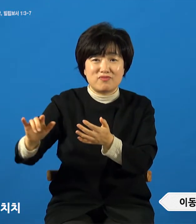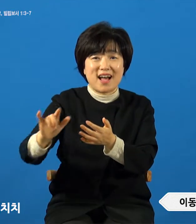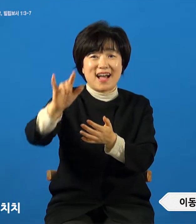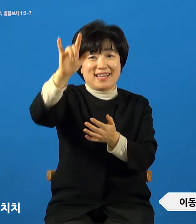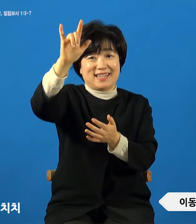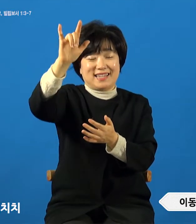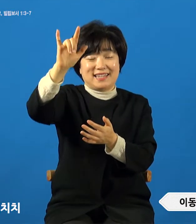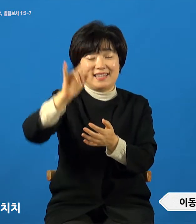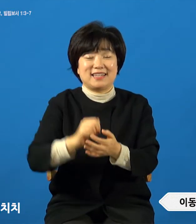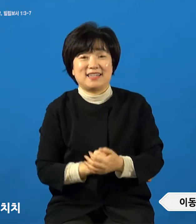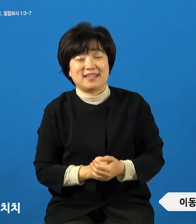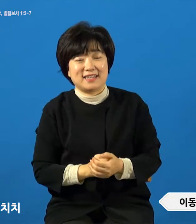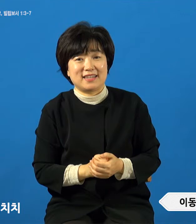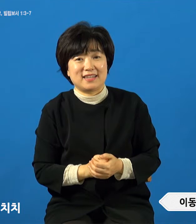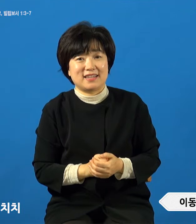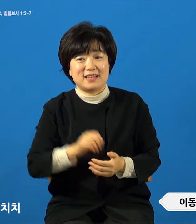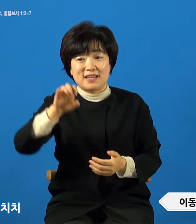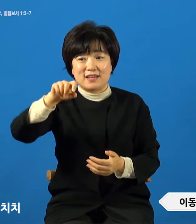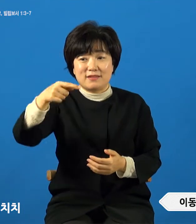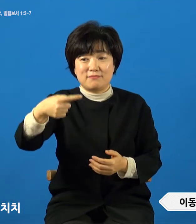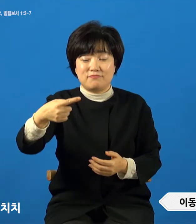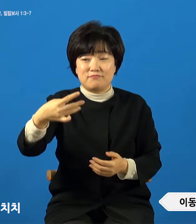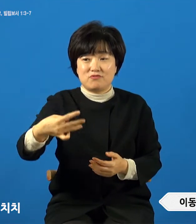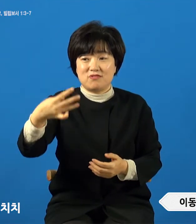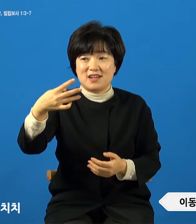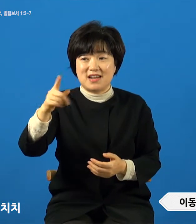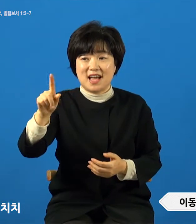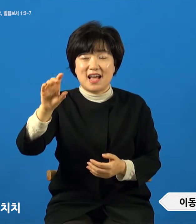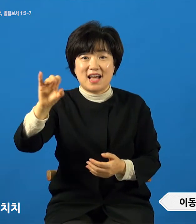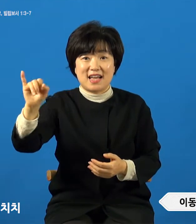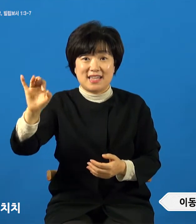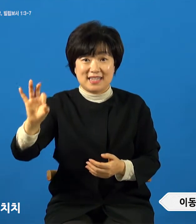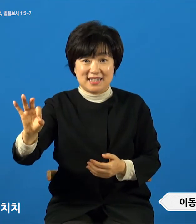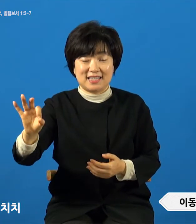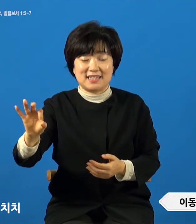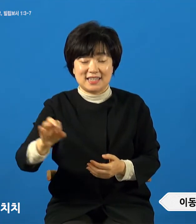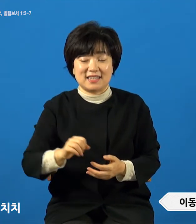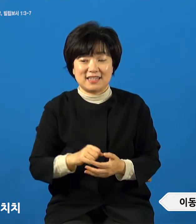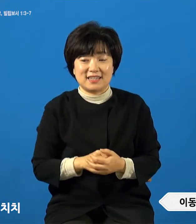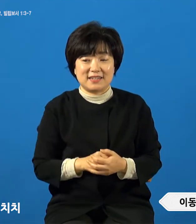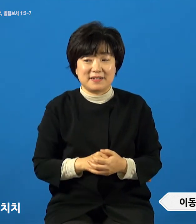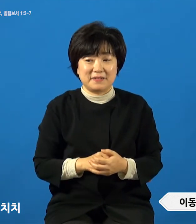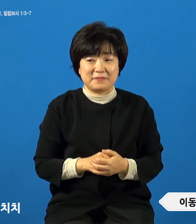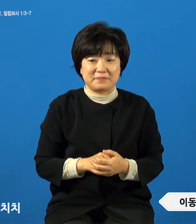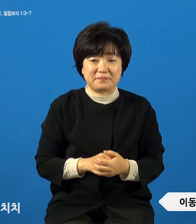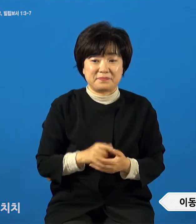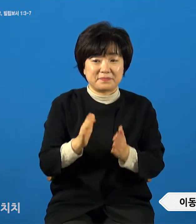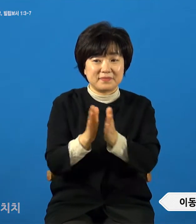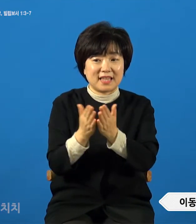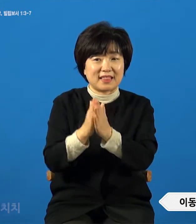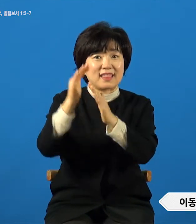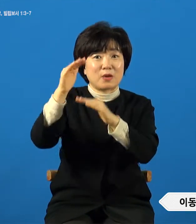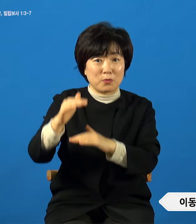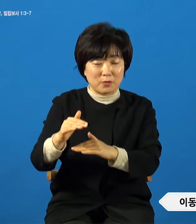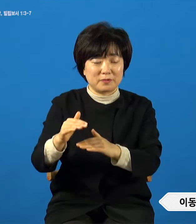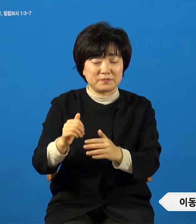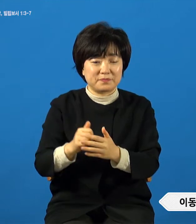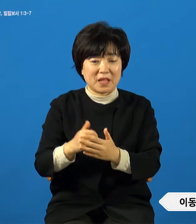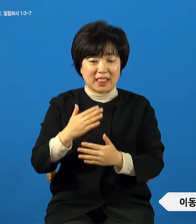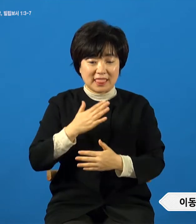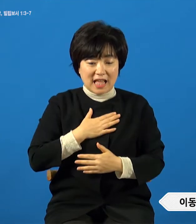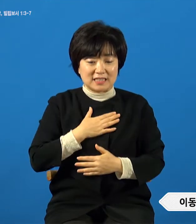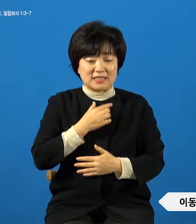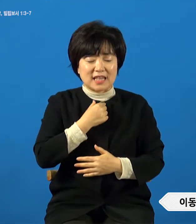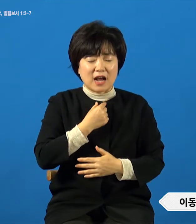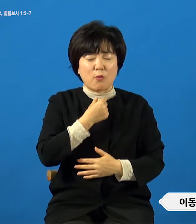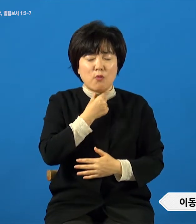이 두 번째 책. 이 책의 한 대목을 제가 여러분과 나누고 싶습니다. 나는 내가